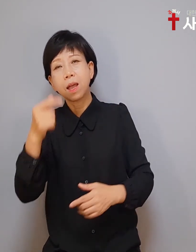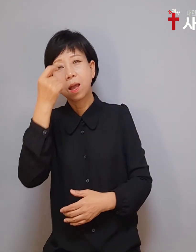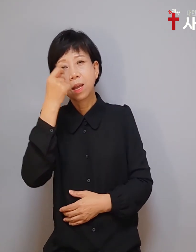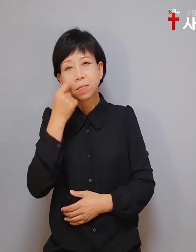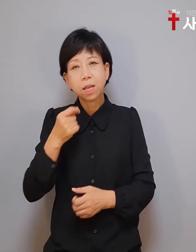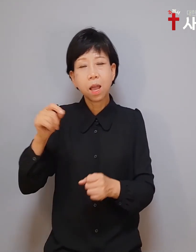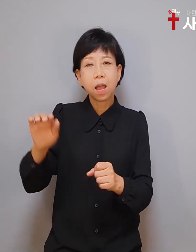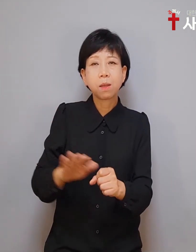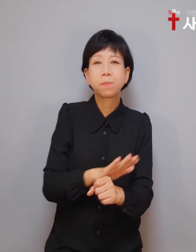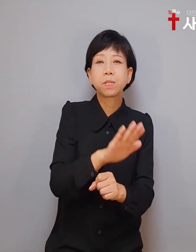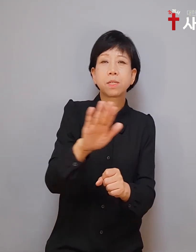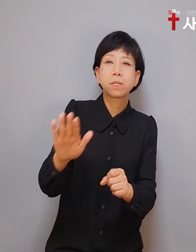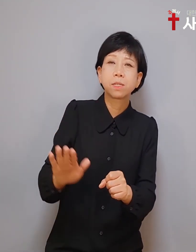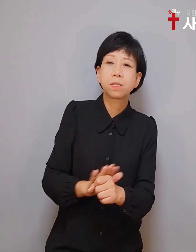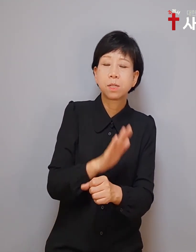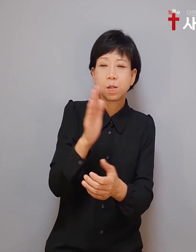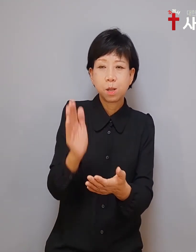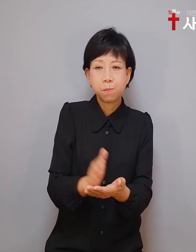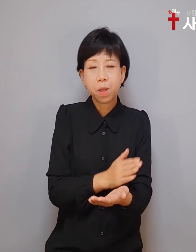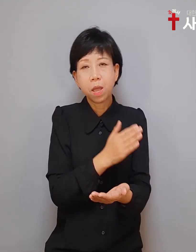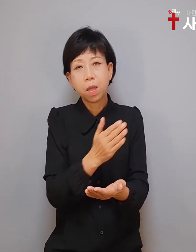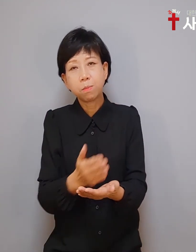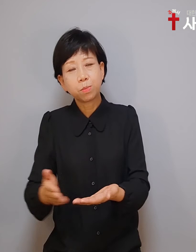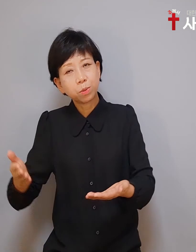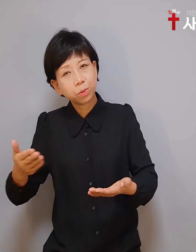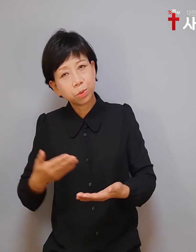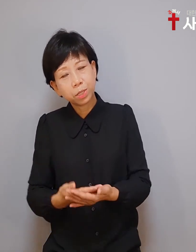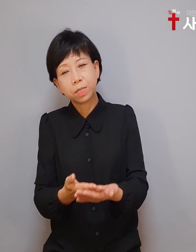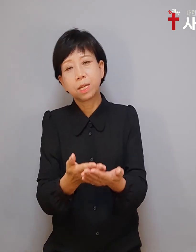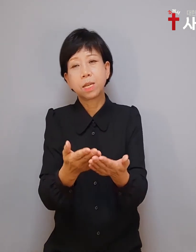날마다 자비를